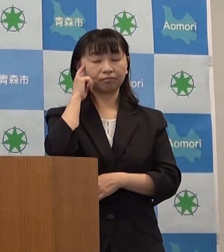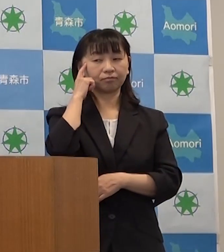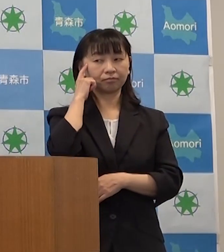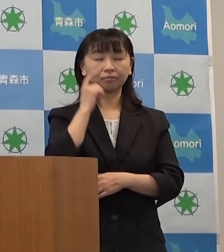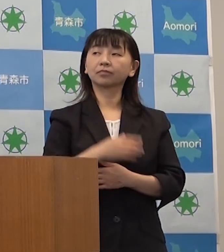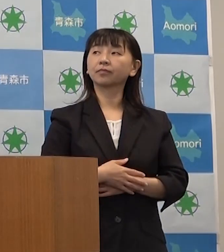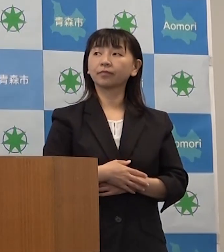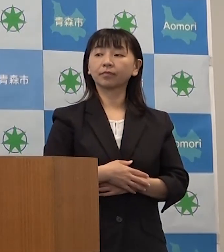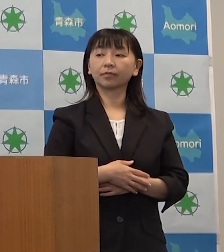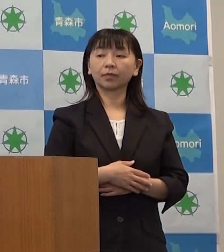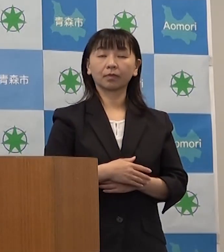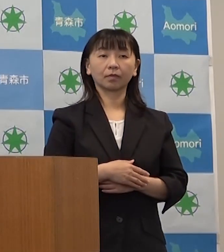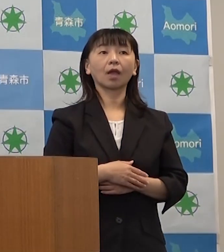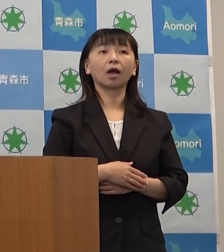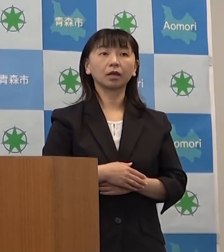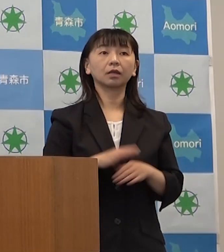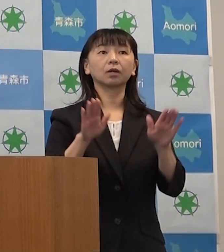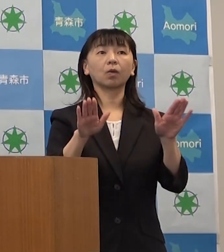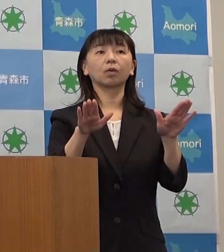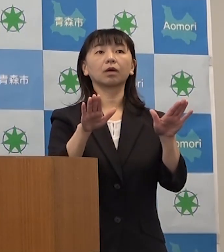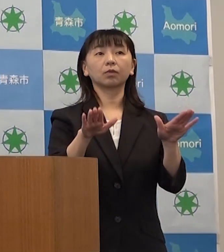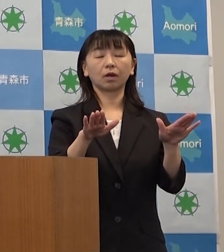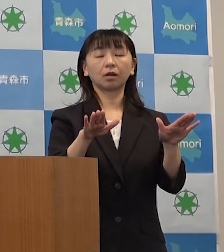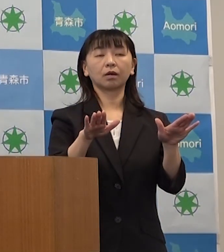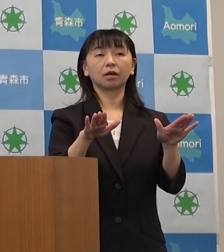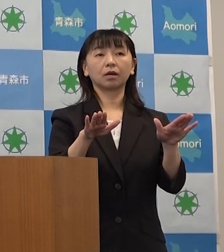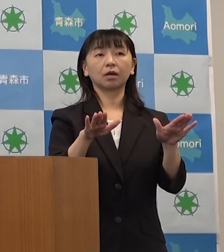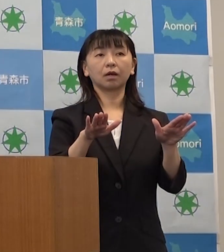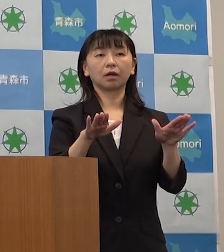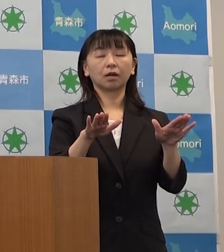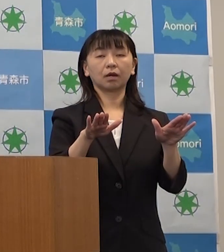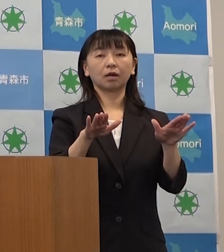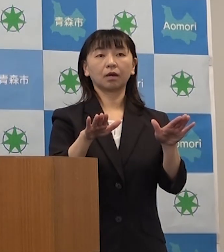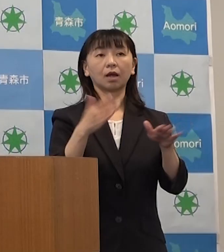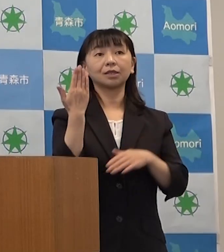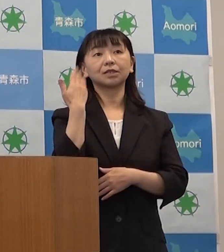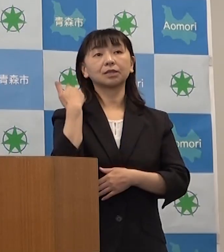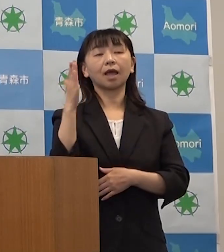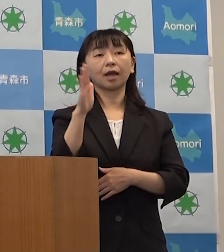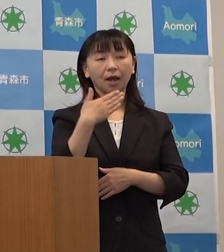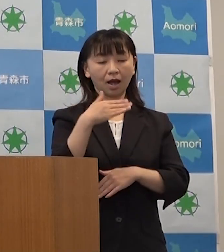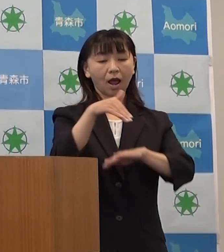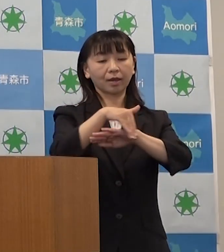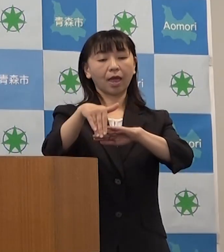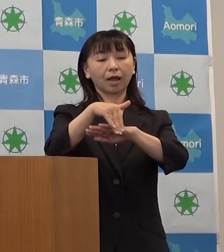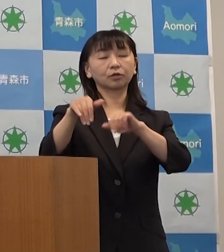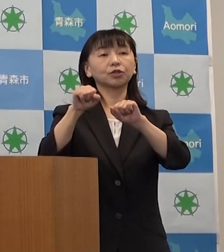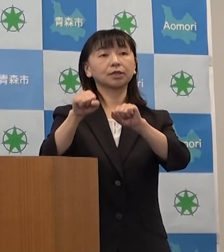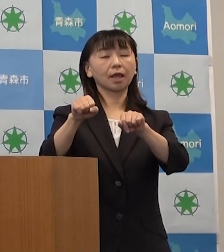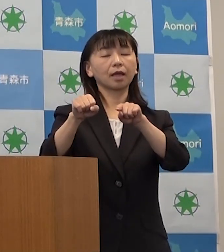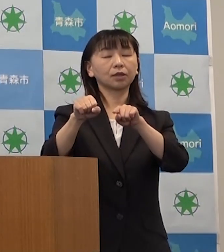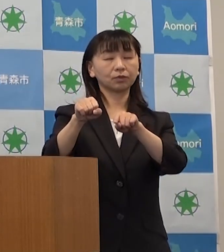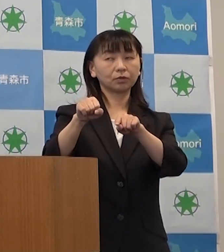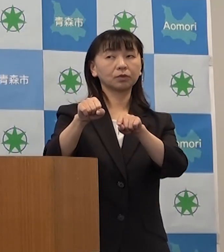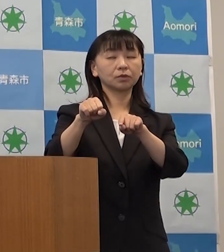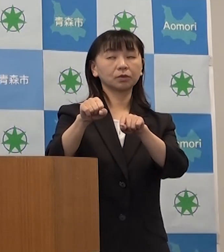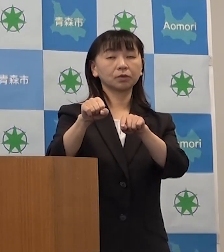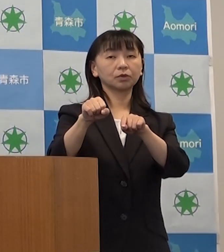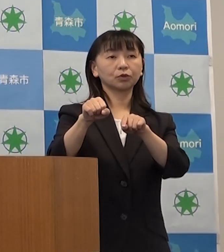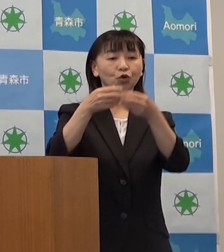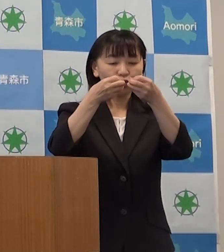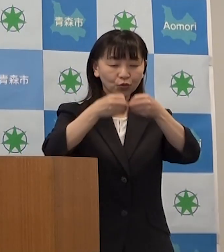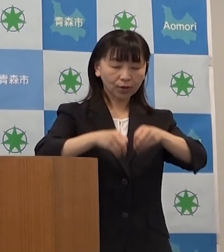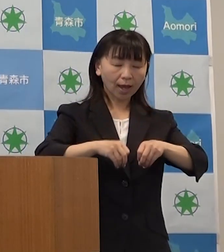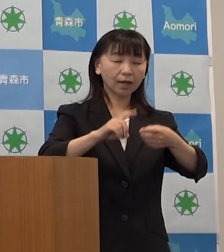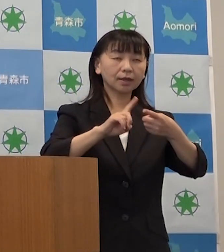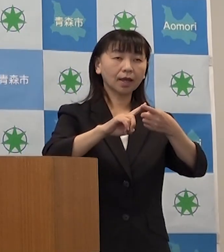はい、今回はそのどちらかというと以前から計画されていたことが、具体